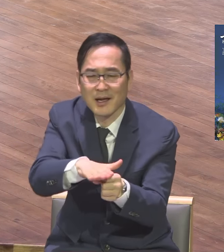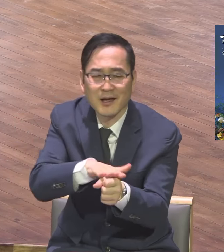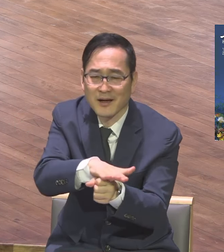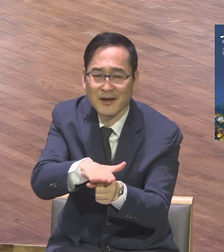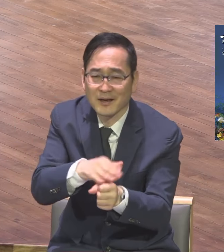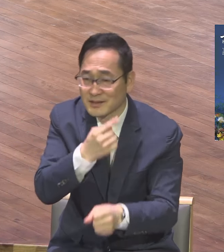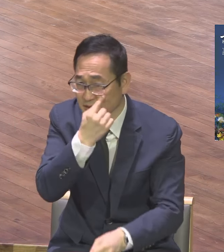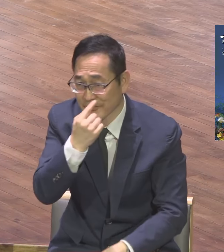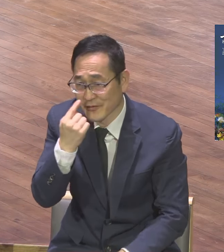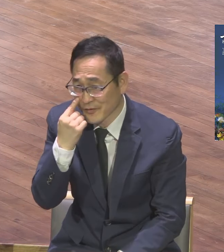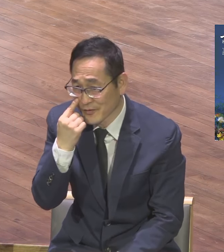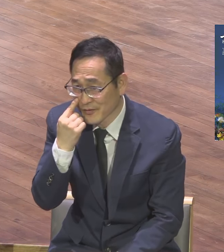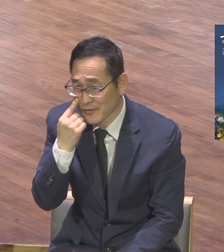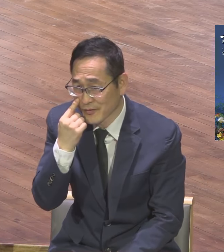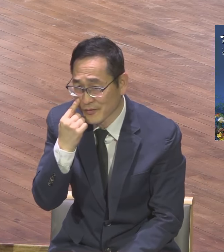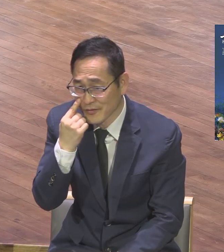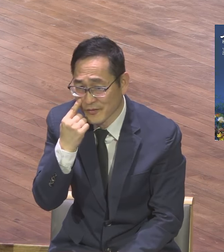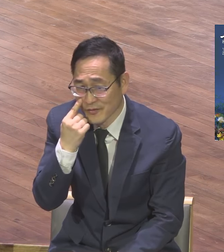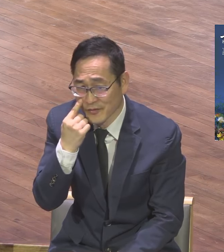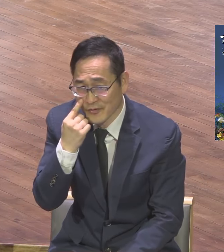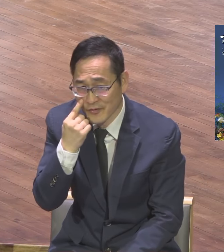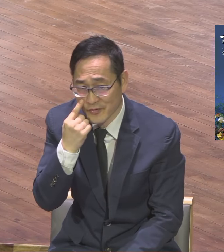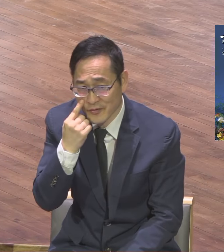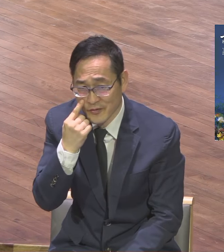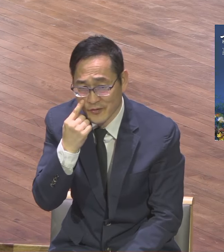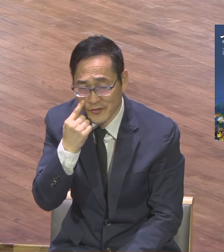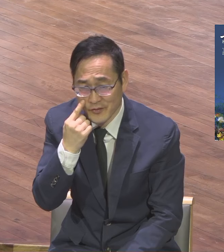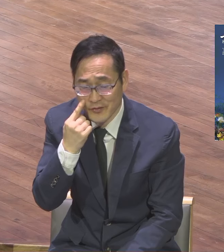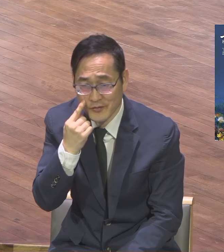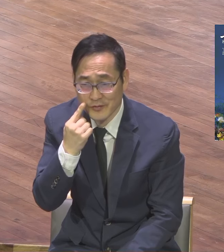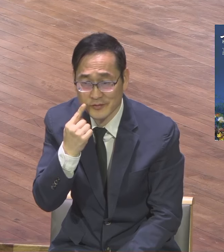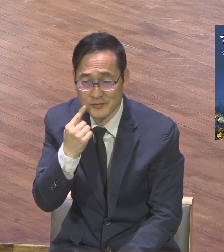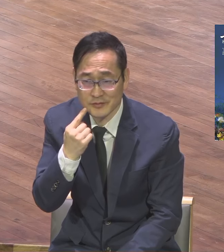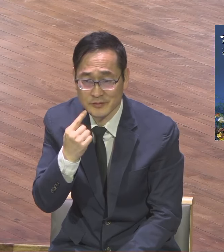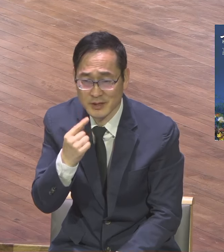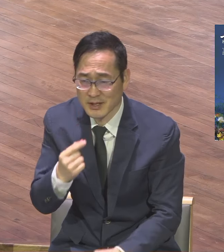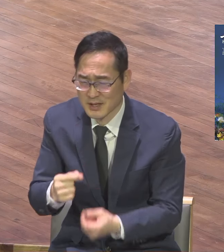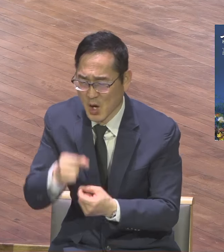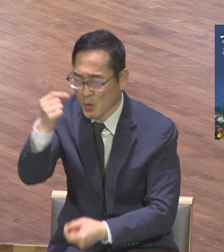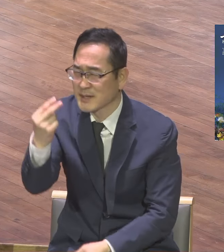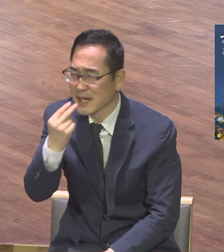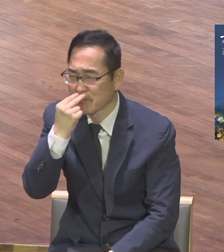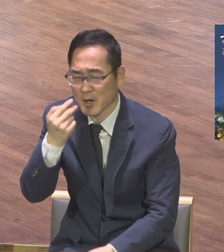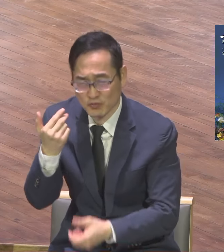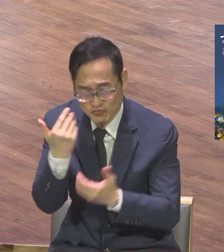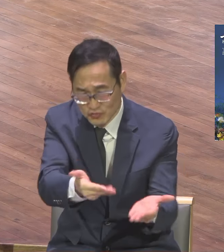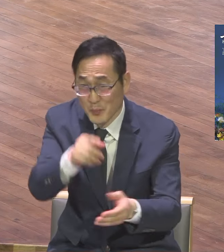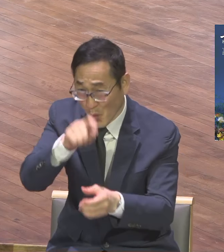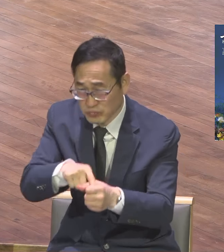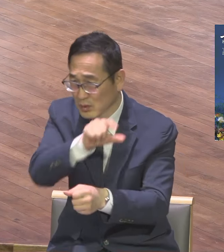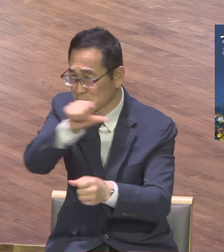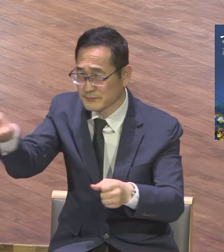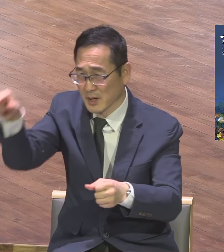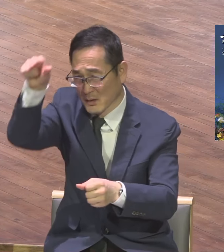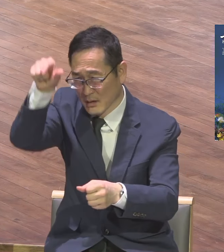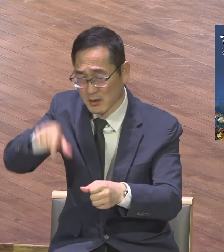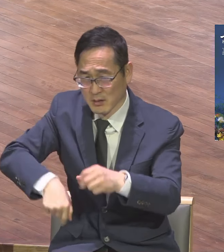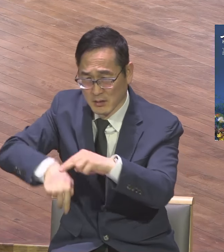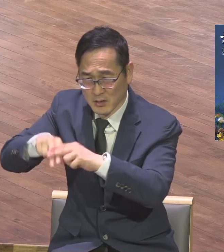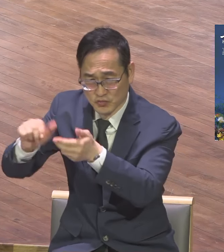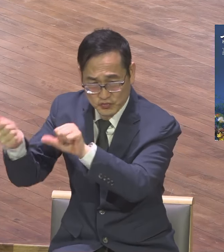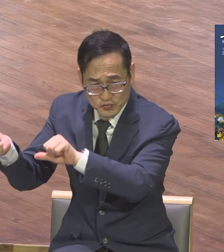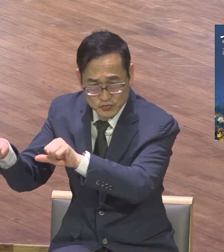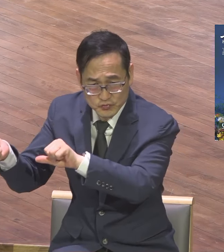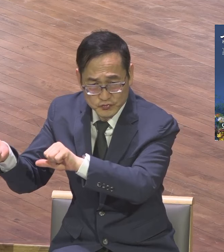생명, 영생을 주시기 위해서. 영원한 생명을 주시기 위해서. 요한복음 10장 10절에 보면 예수님께서 친히 이 말씀을 밝히고